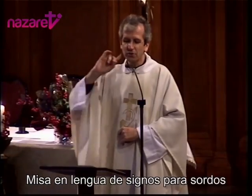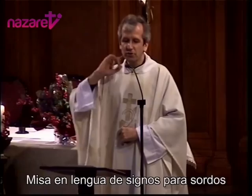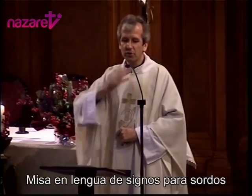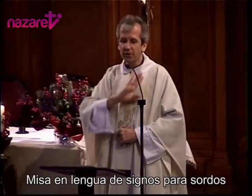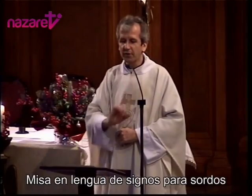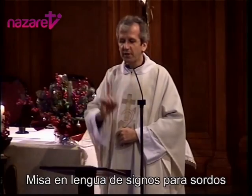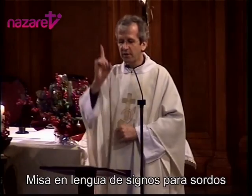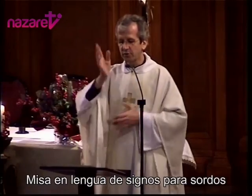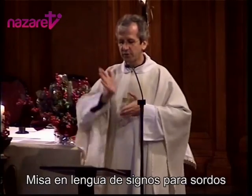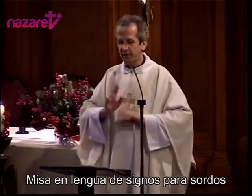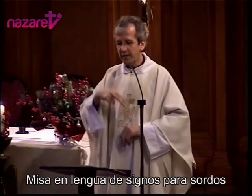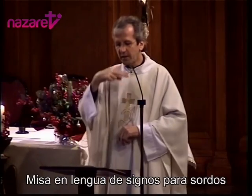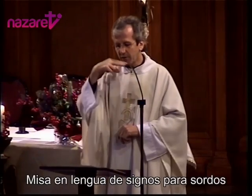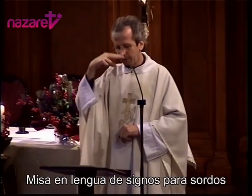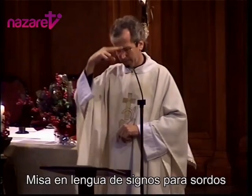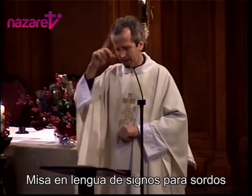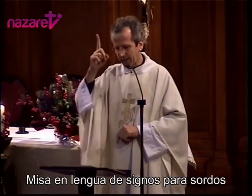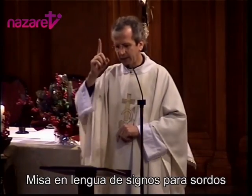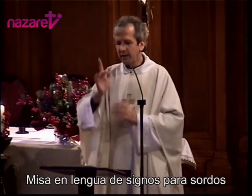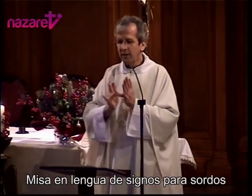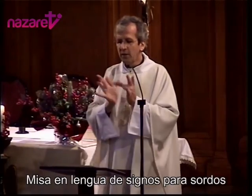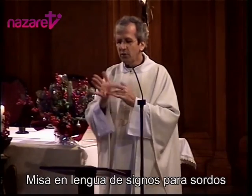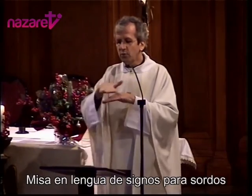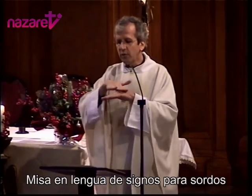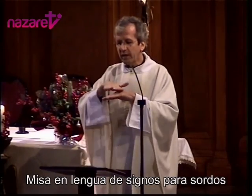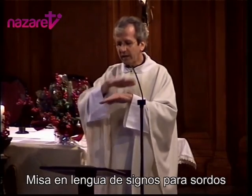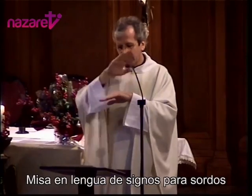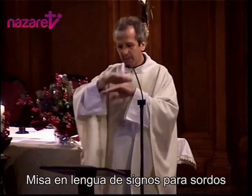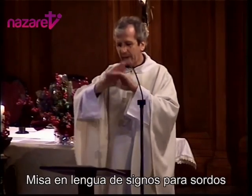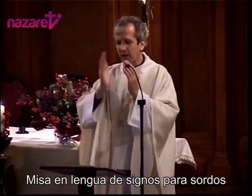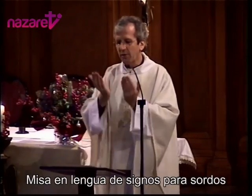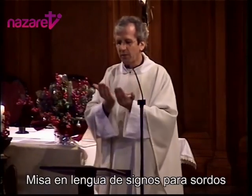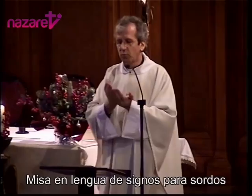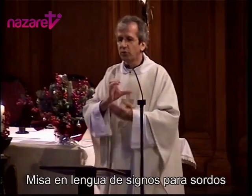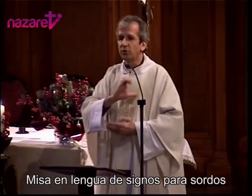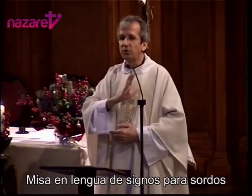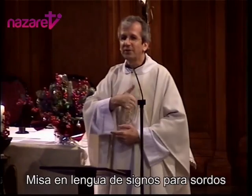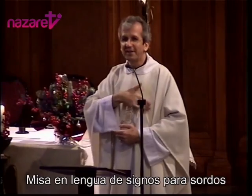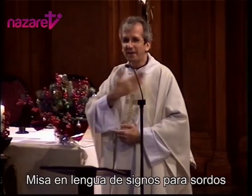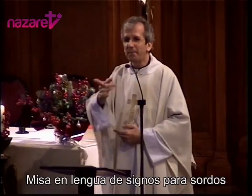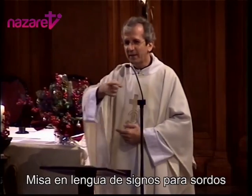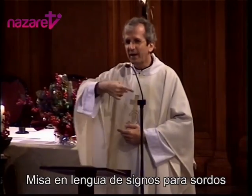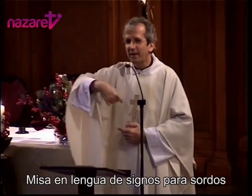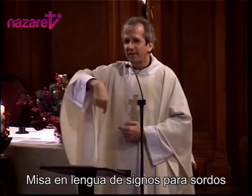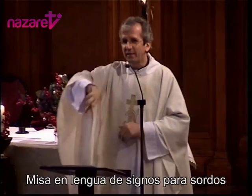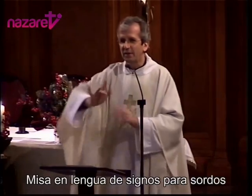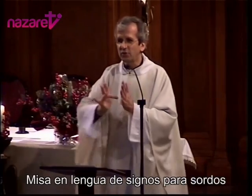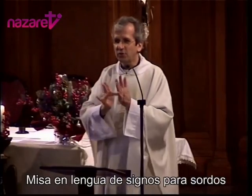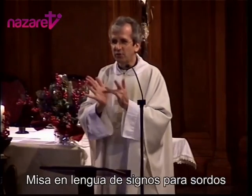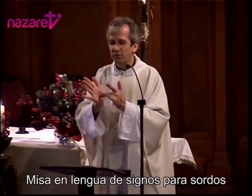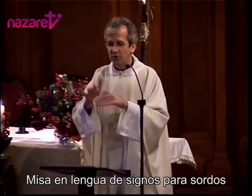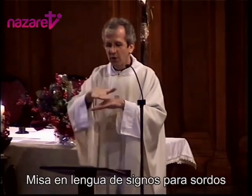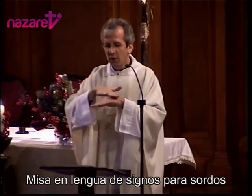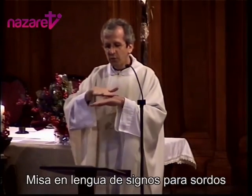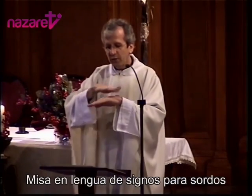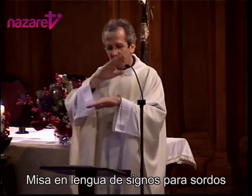Dios, Cordero de Dios, Hijo del Padre, tú que quitas el pecado del mundo, ten piedad de